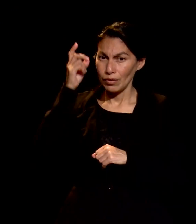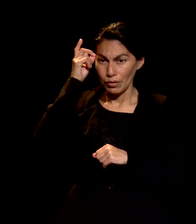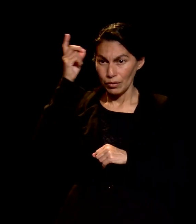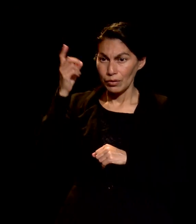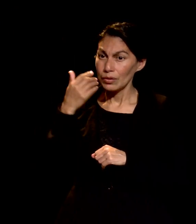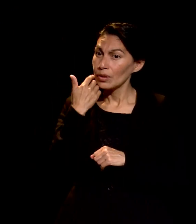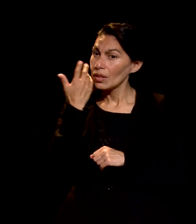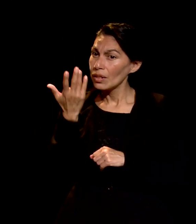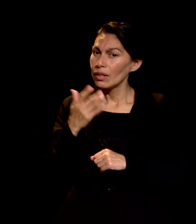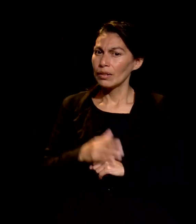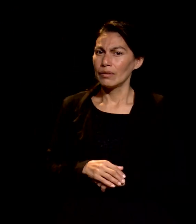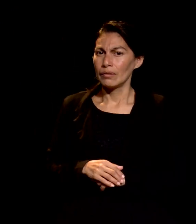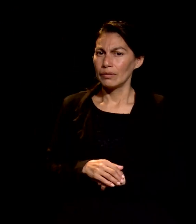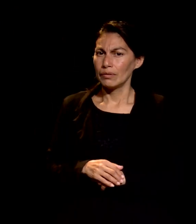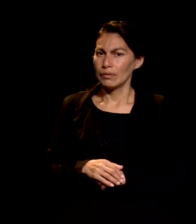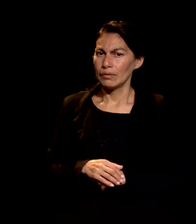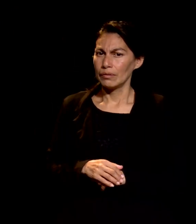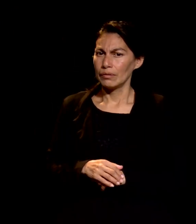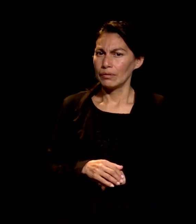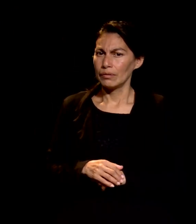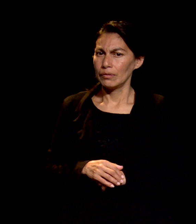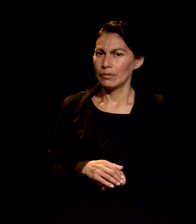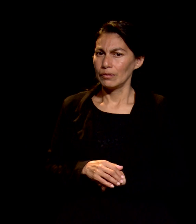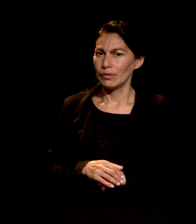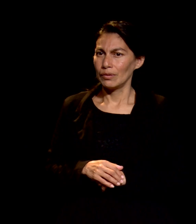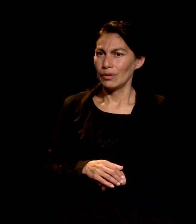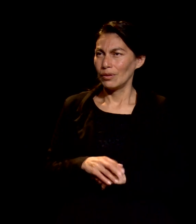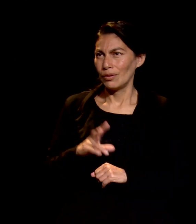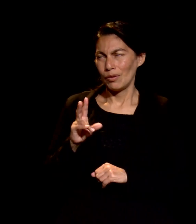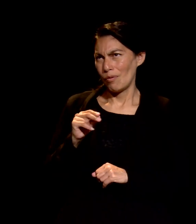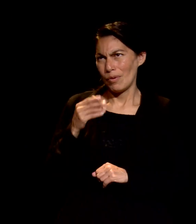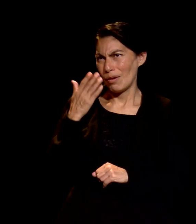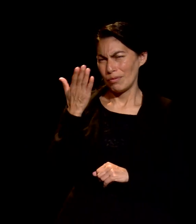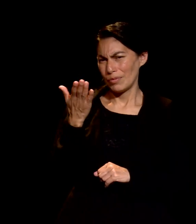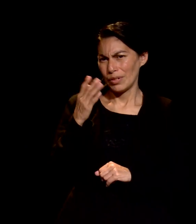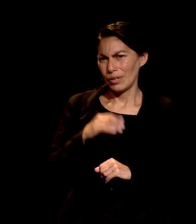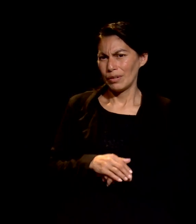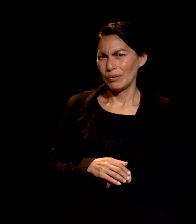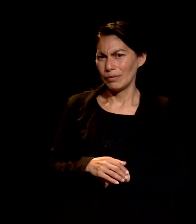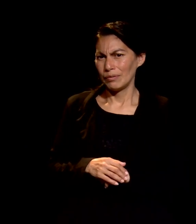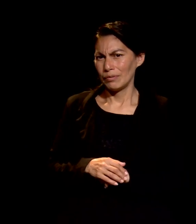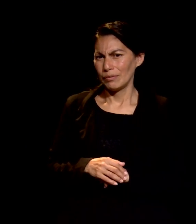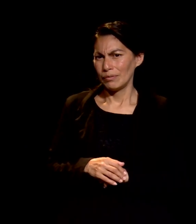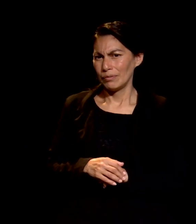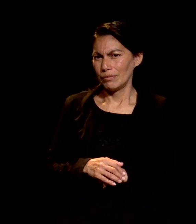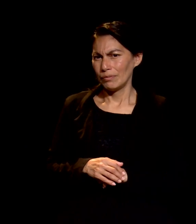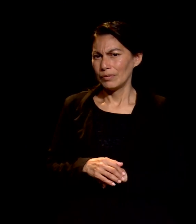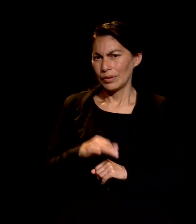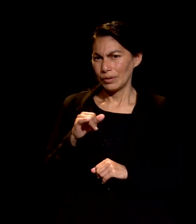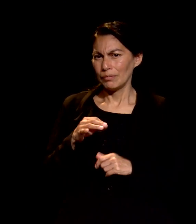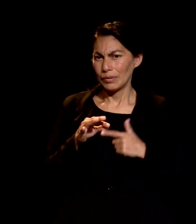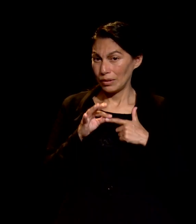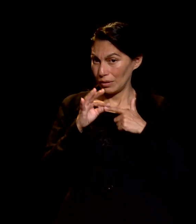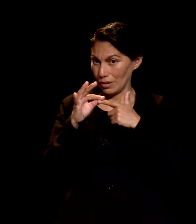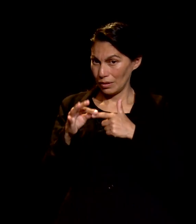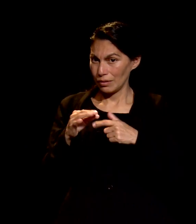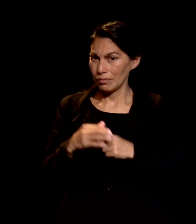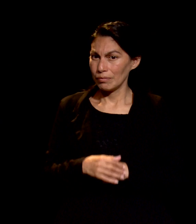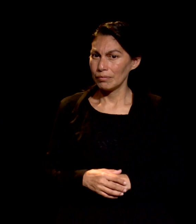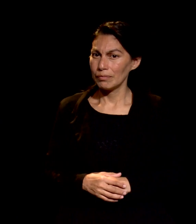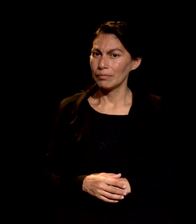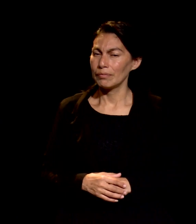lo que Dios espera de nosotros. No siempre para hacer lo que usted le está pidiendo, pero sí para darle una dirección,